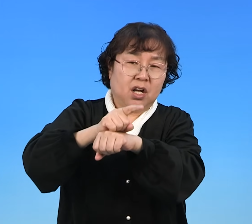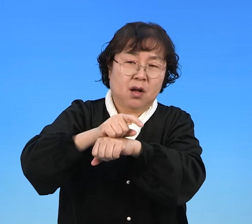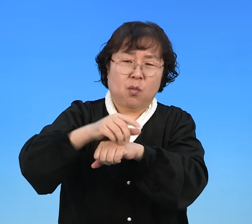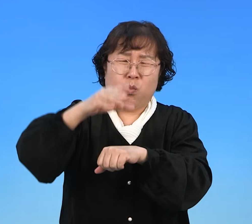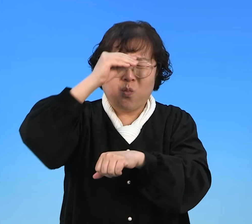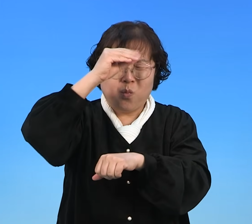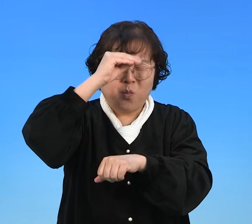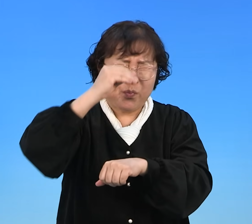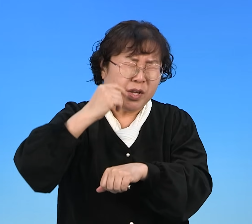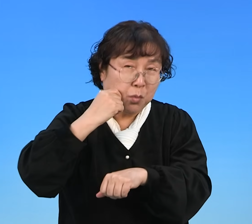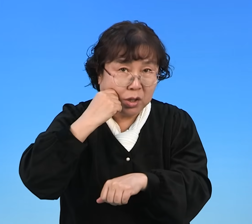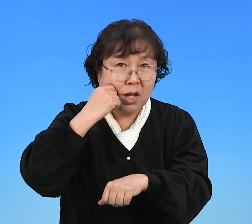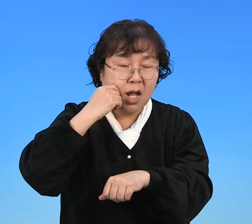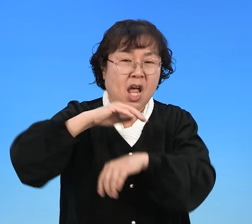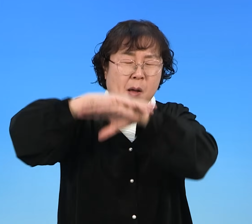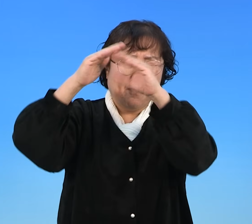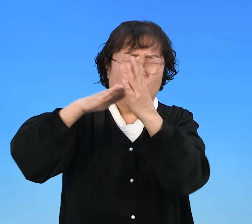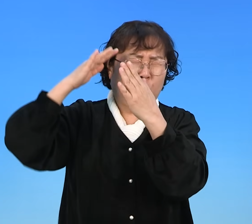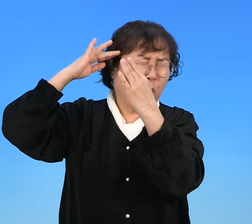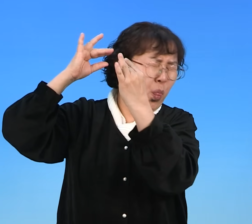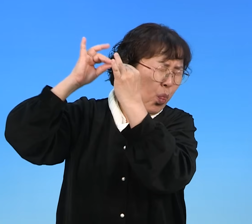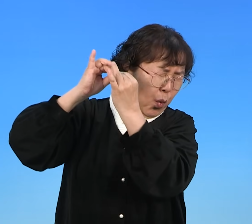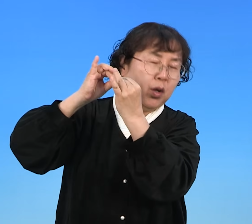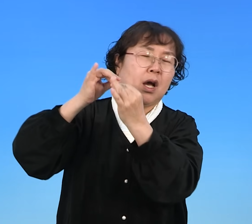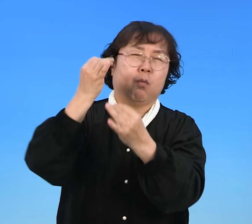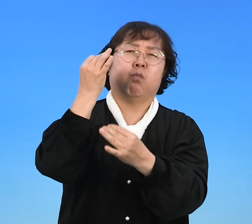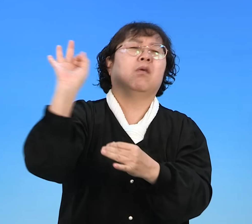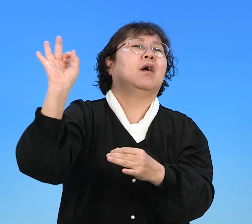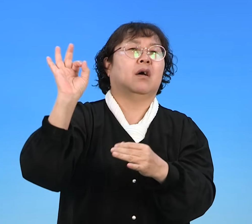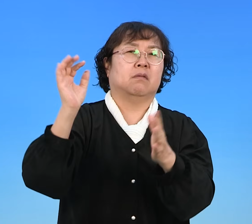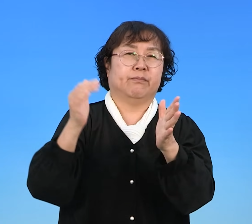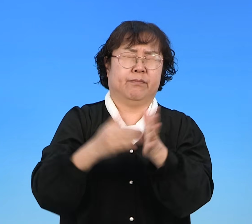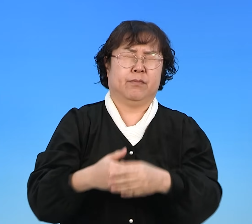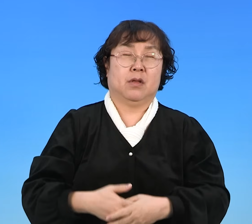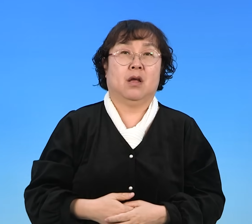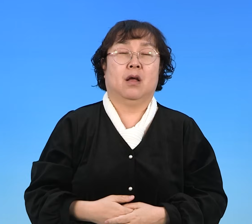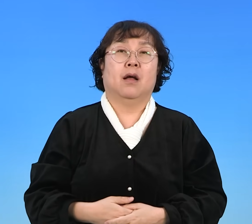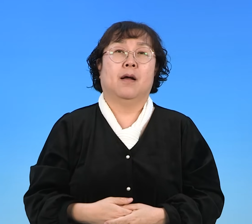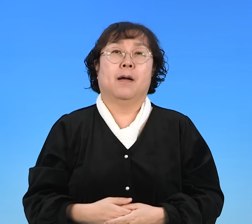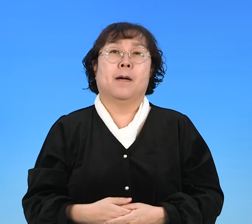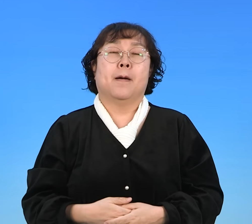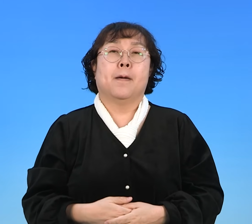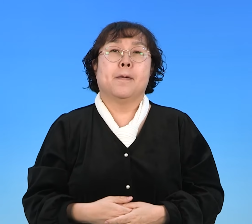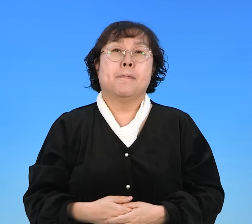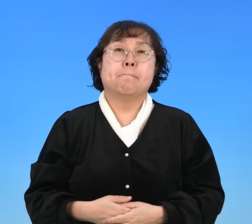수가 없다. 모두가 동의하고 모두가 그것을 인정하고 그랬거든요.